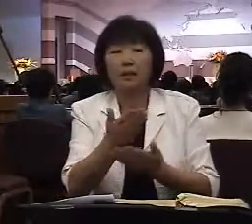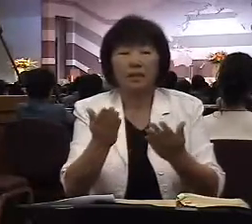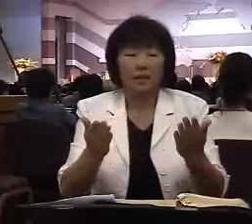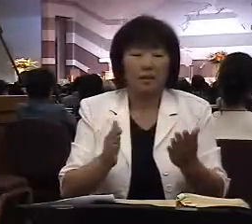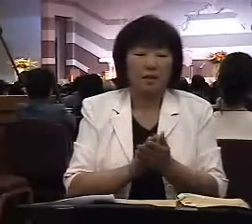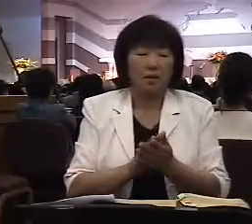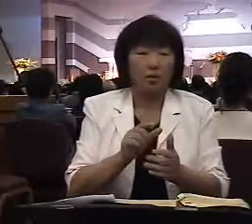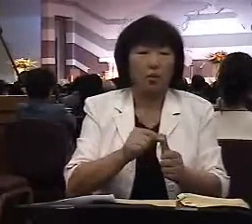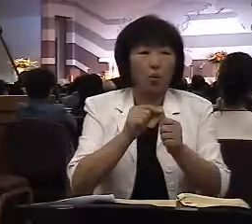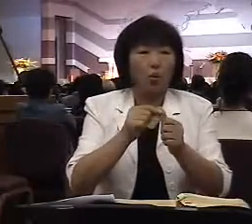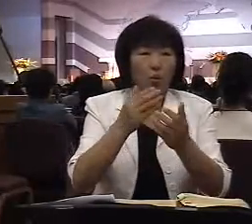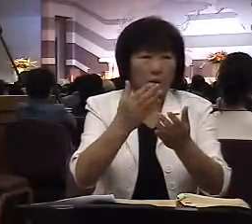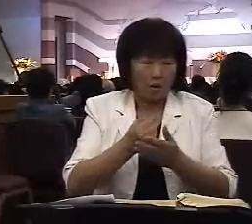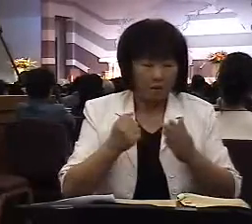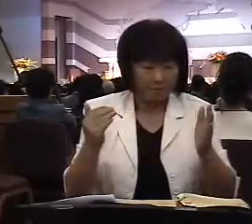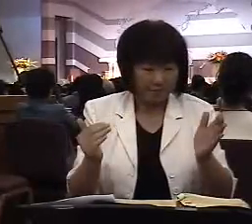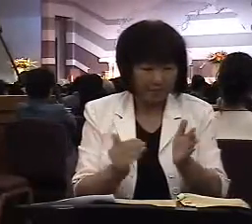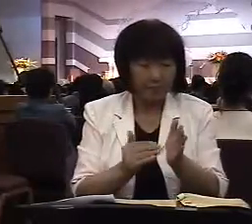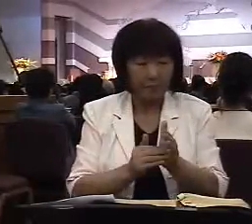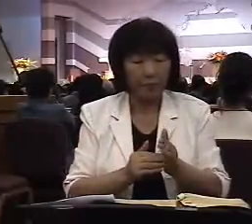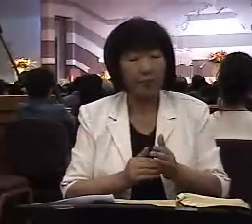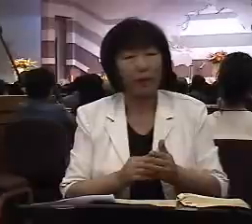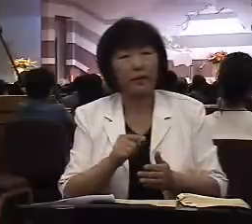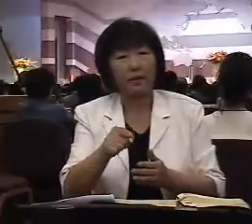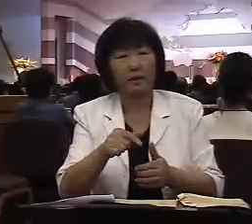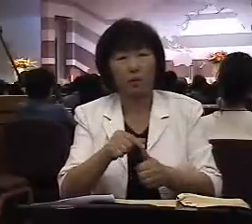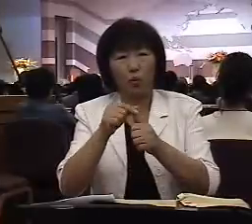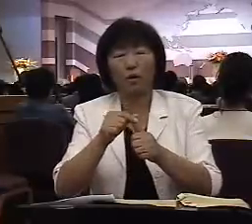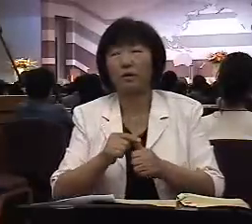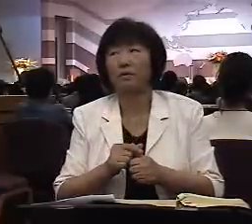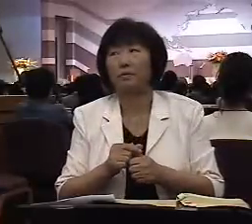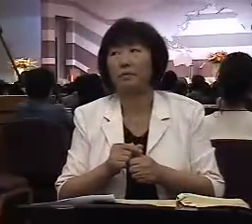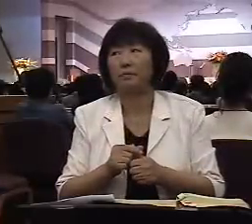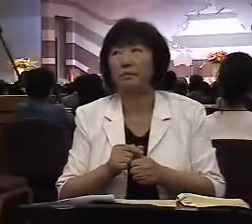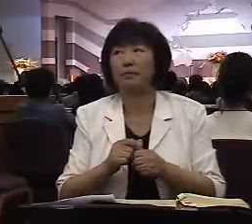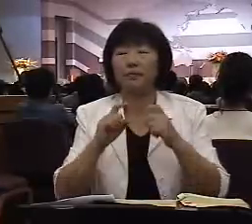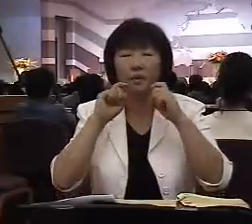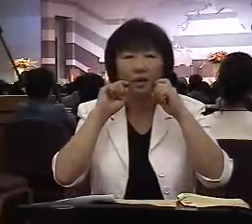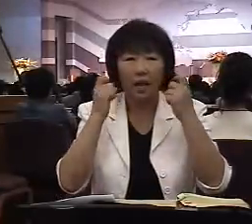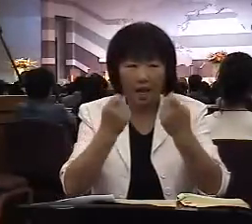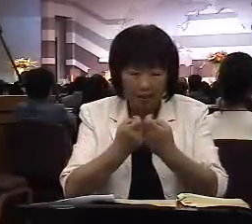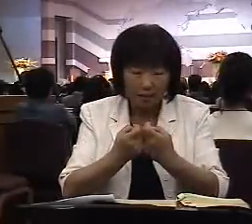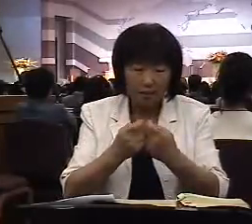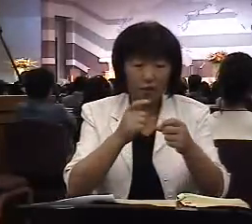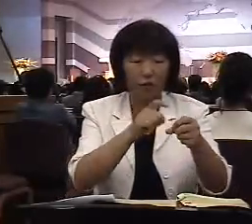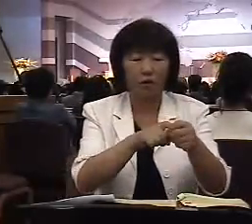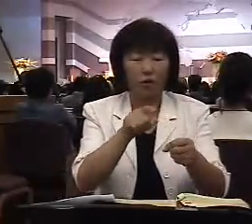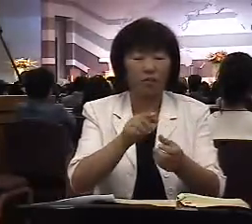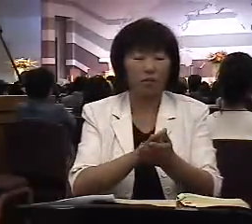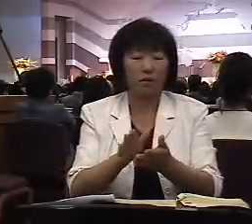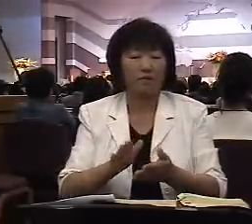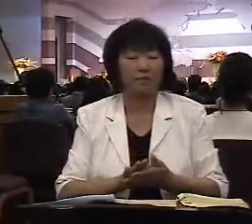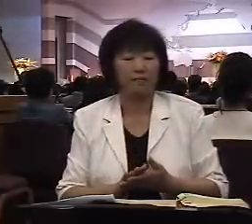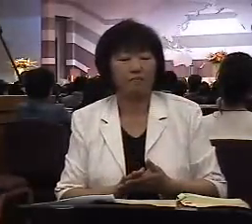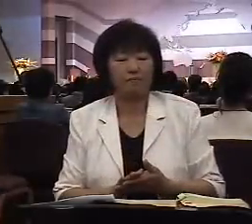여러분들 구원받으셨습니다. 이 구원은 개인적인 것입니다.